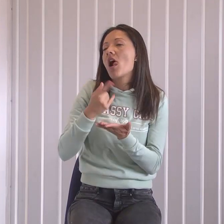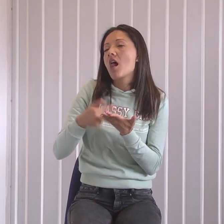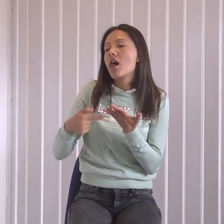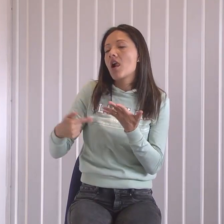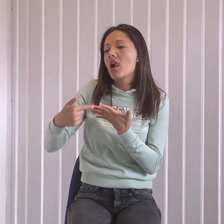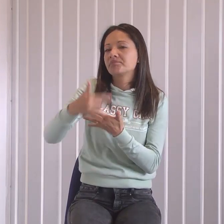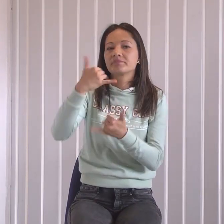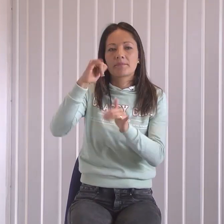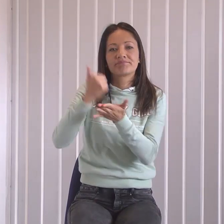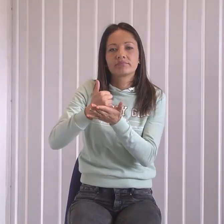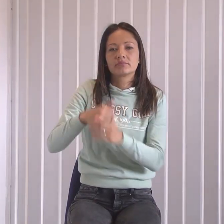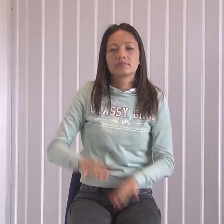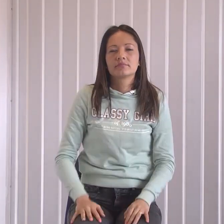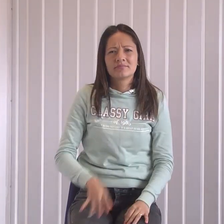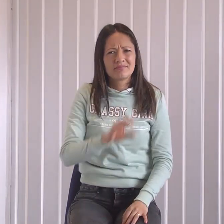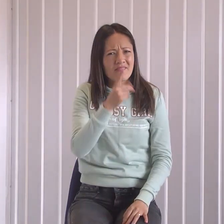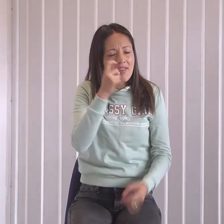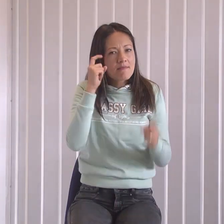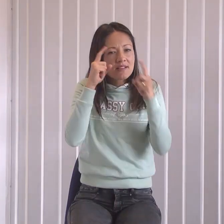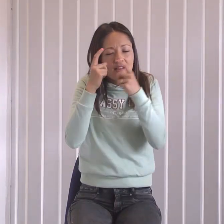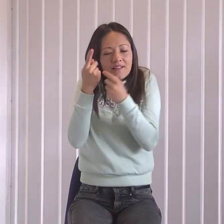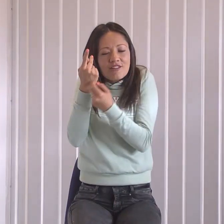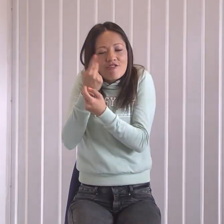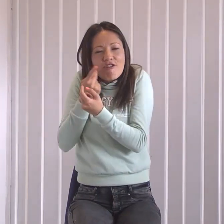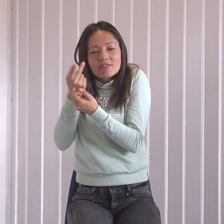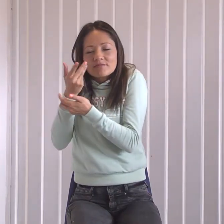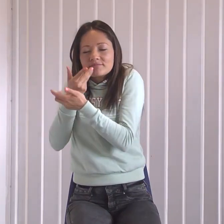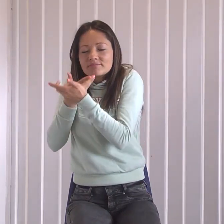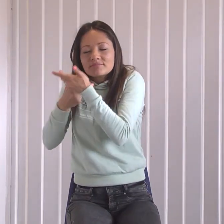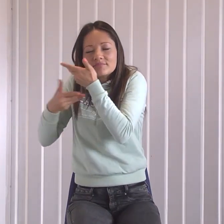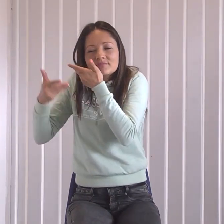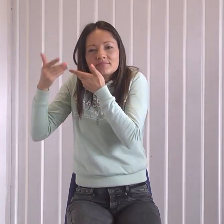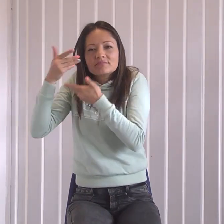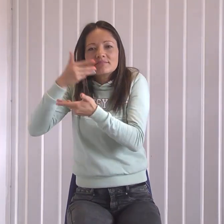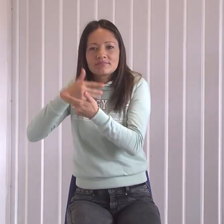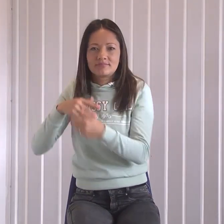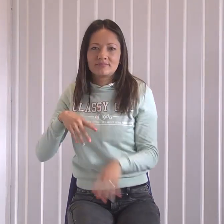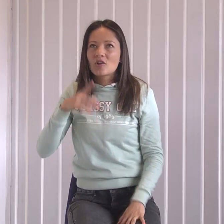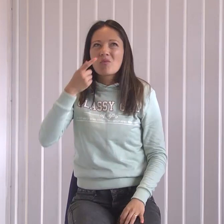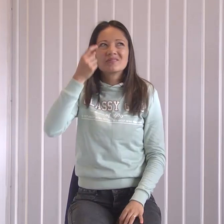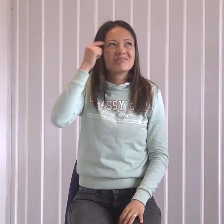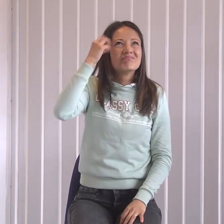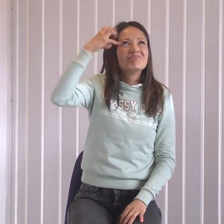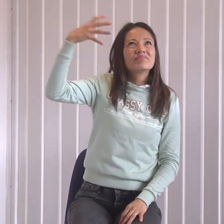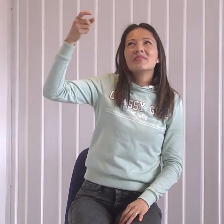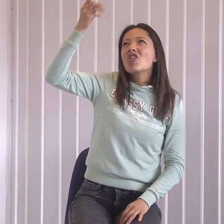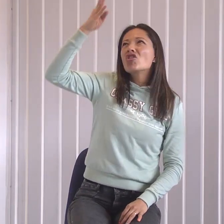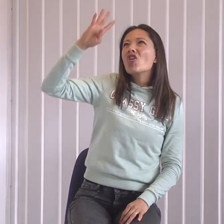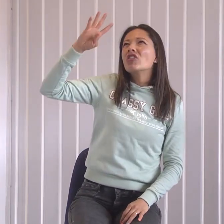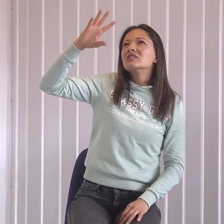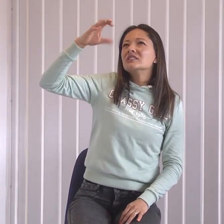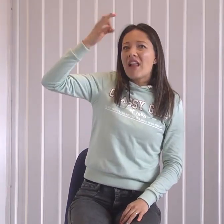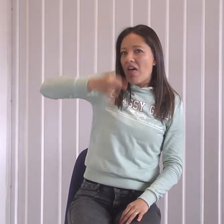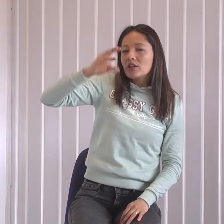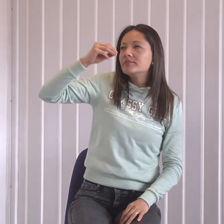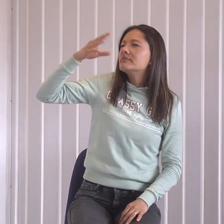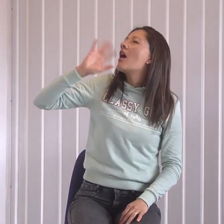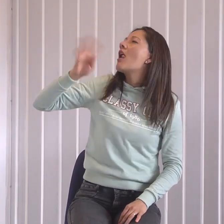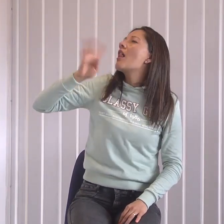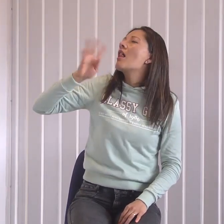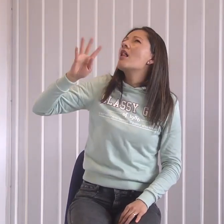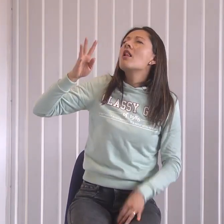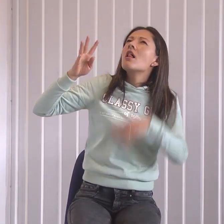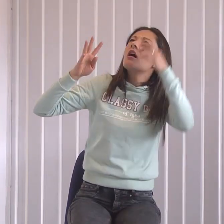ya. Pero no están pensando en esa intimidad. Dios no es real. Hablan y su mente divaga y se